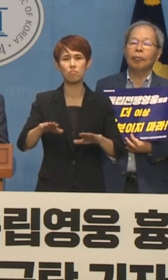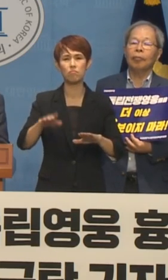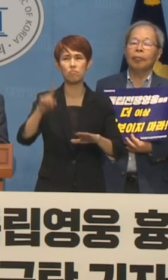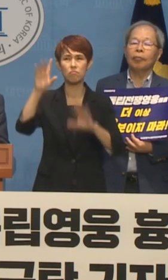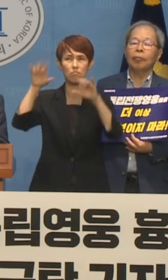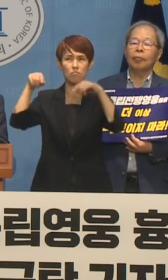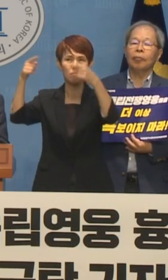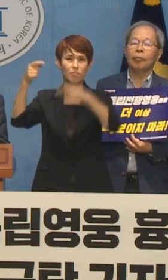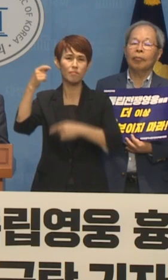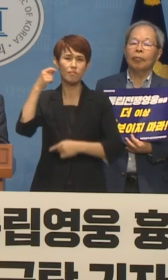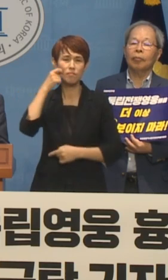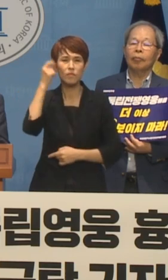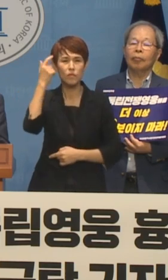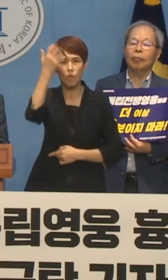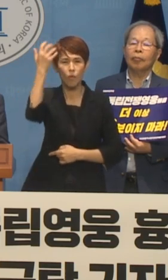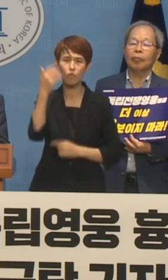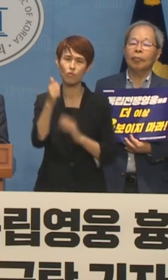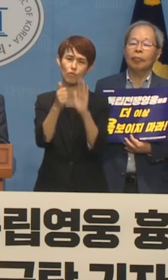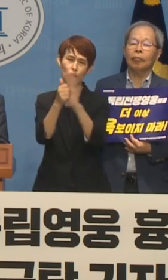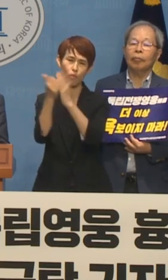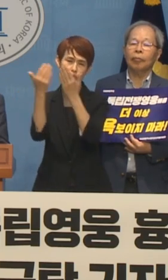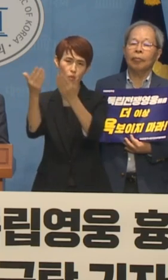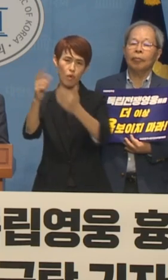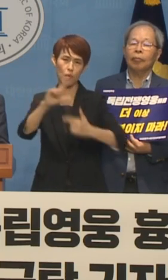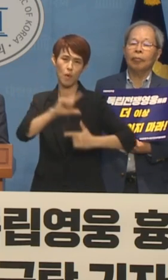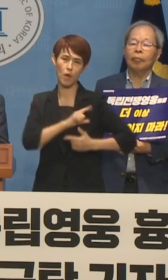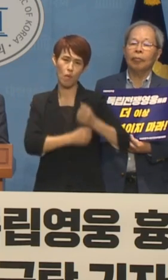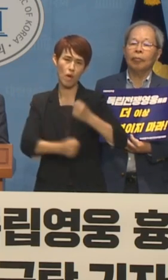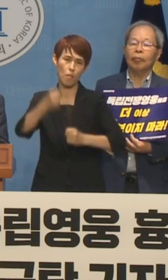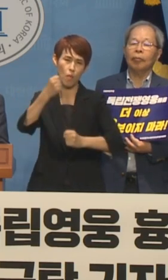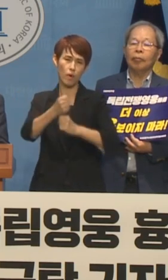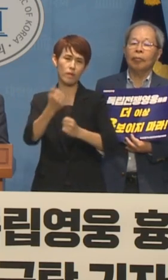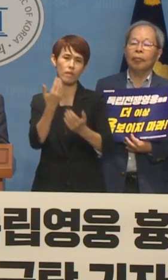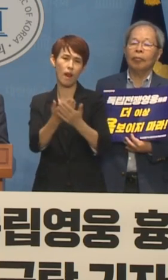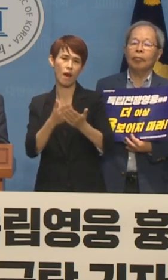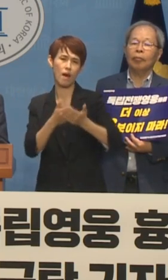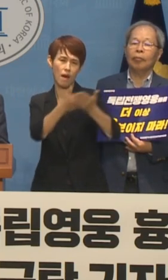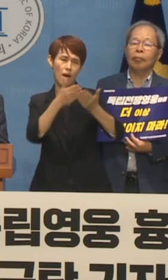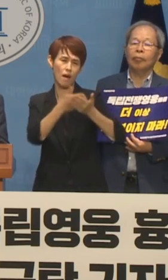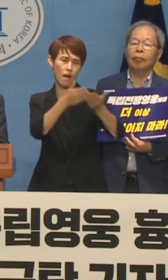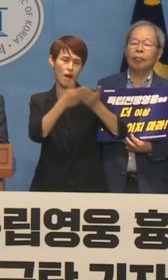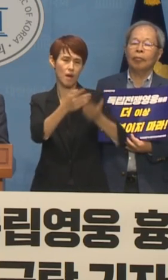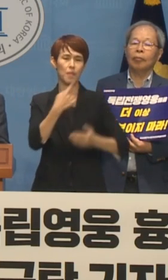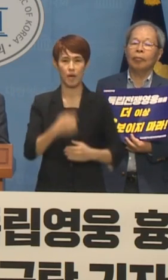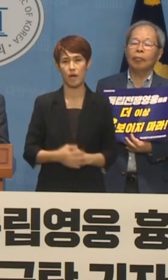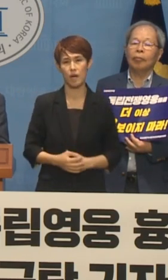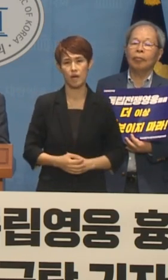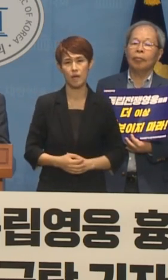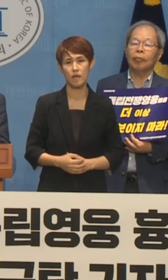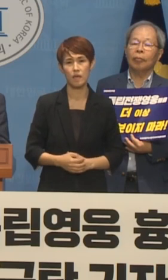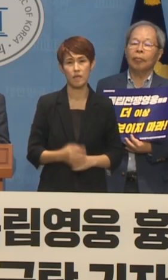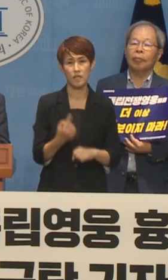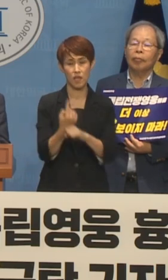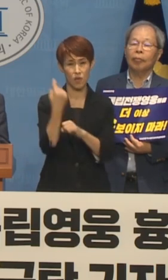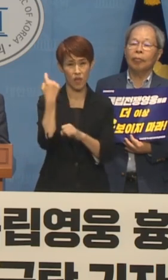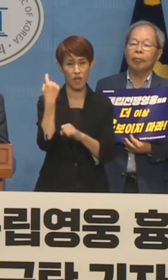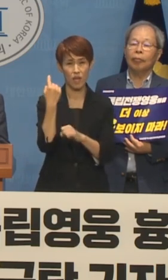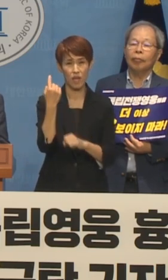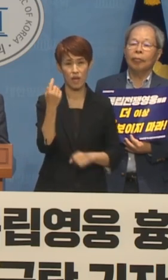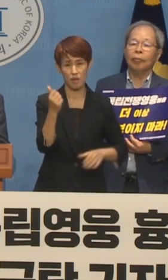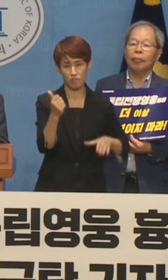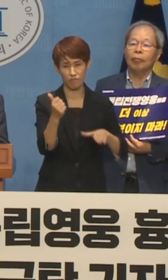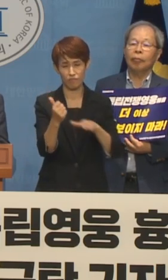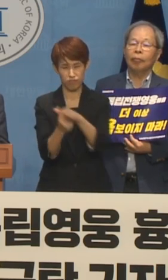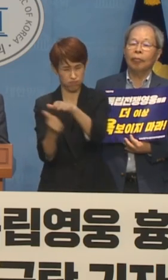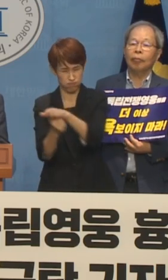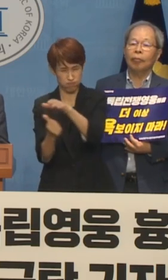위무하고 명예회복에 나설 것을 촉구했습니다. 작년에 간도 대학살 100주년을